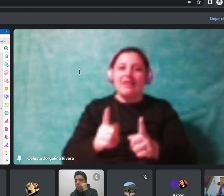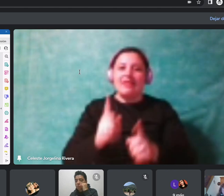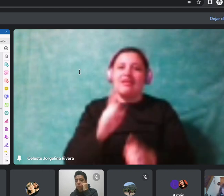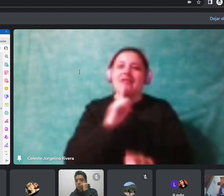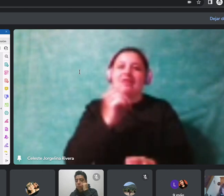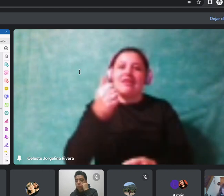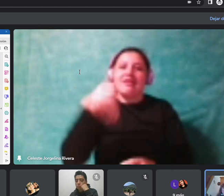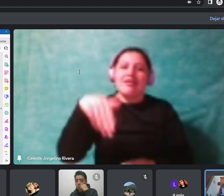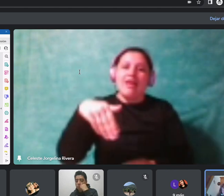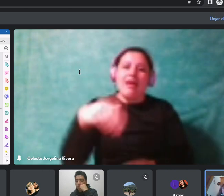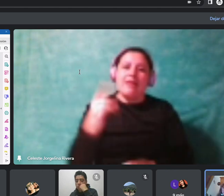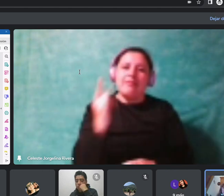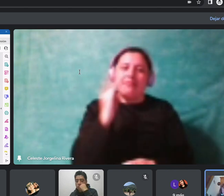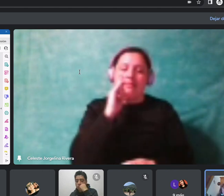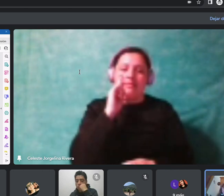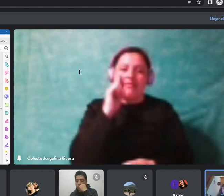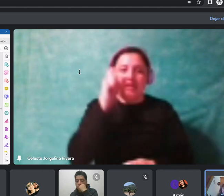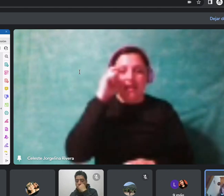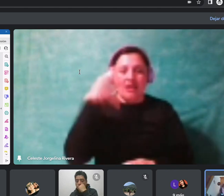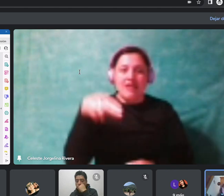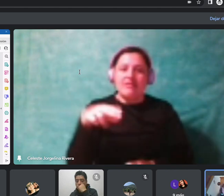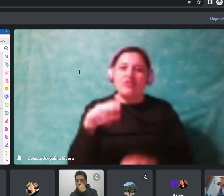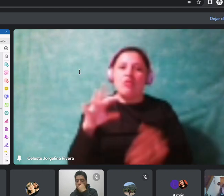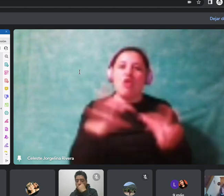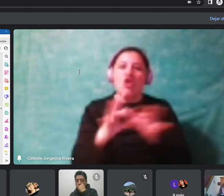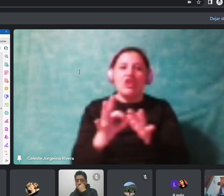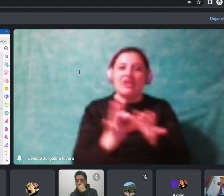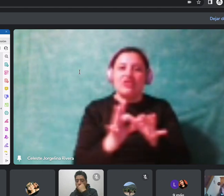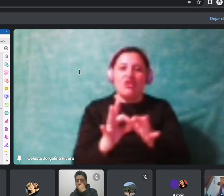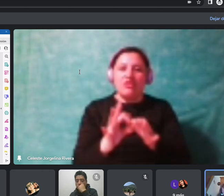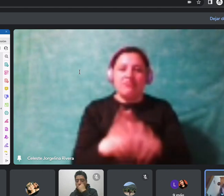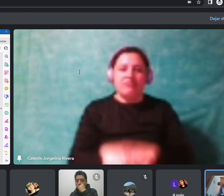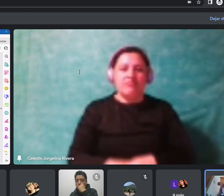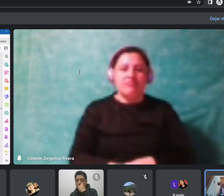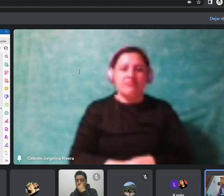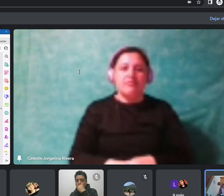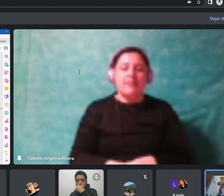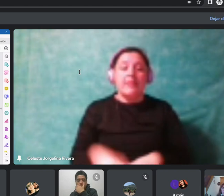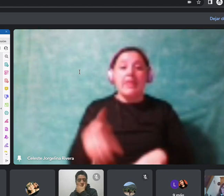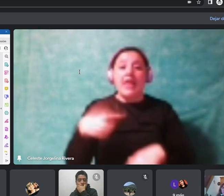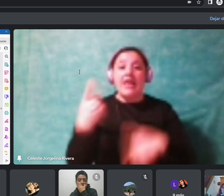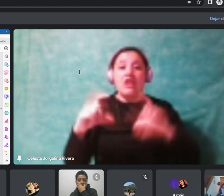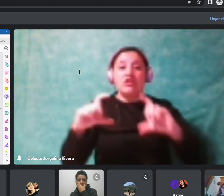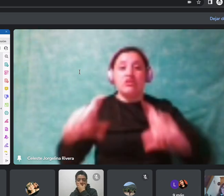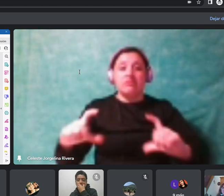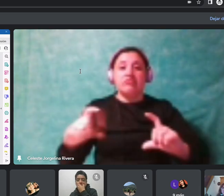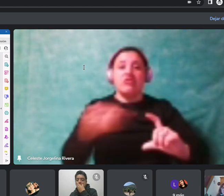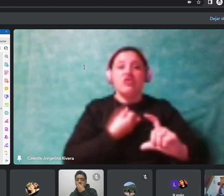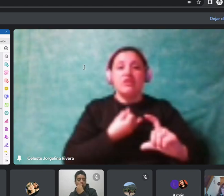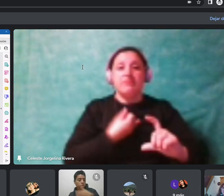Ese conector. Bien, ¿dónde está el otro bloque?